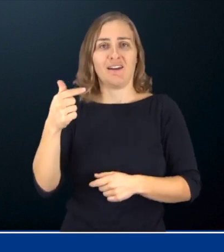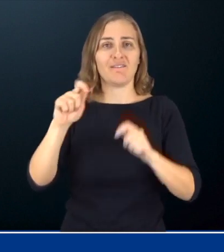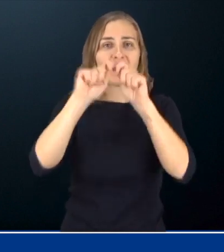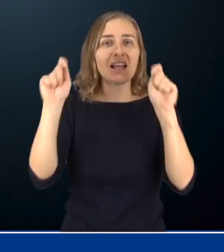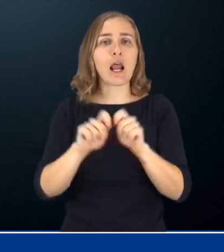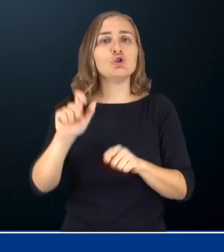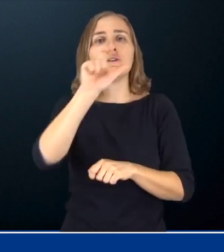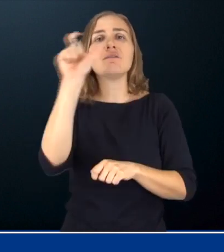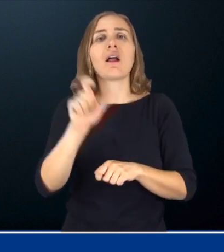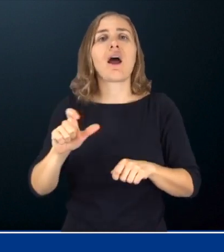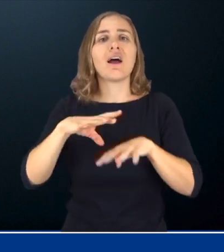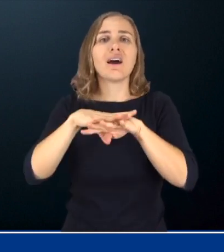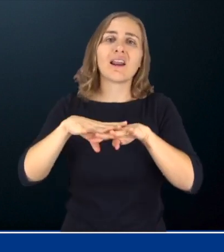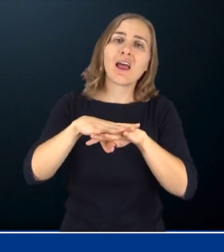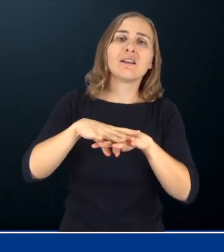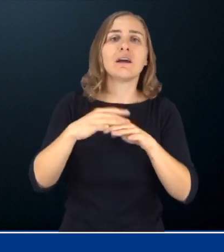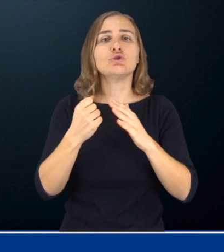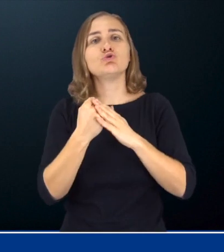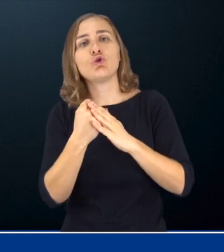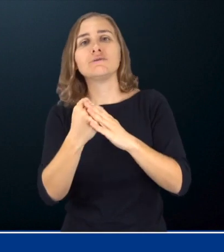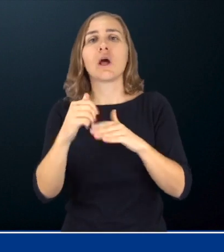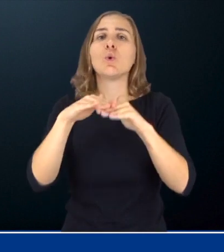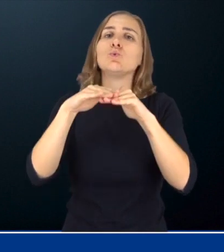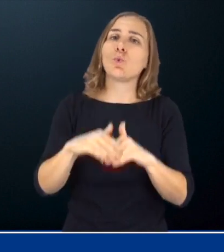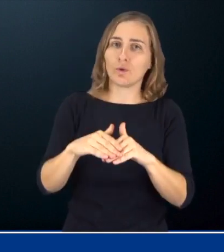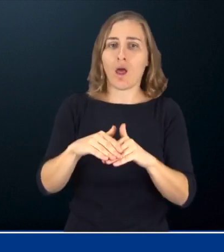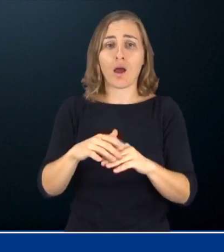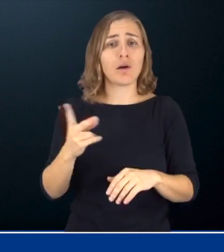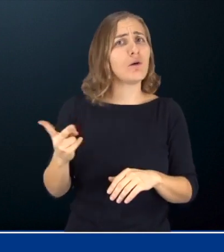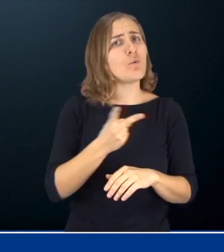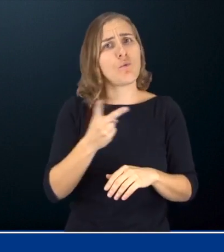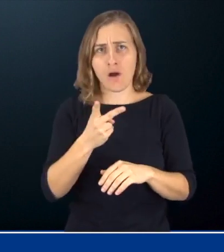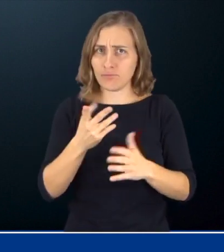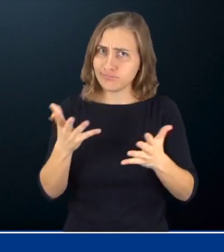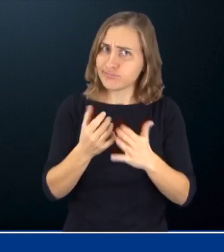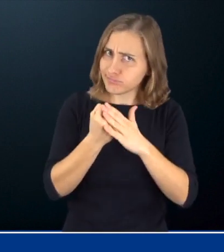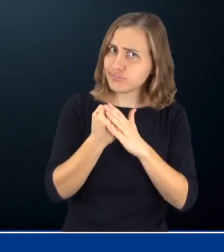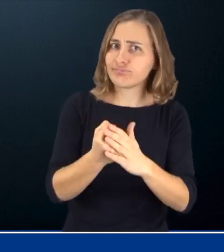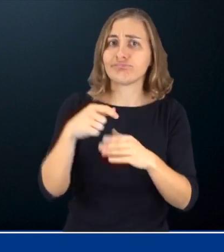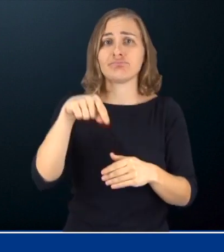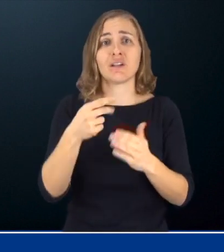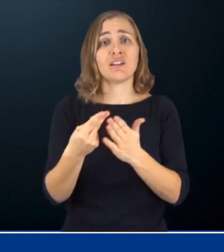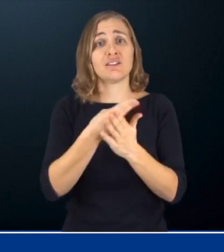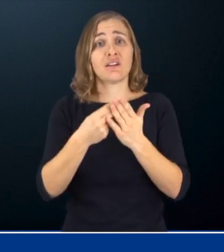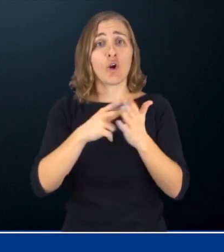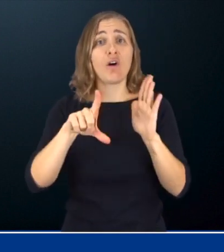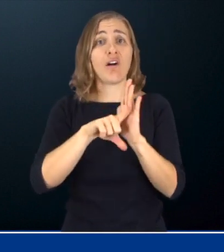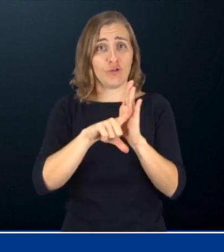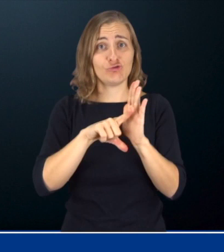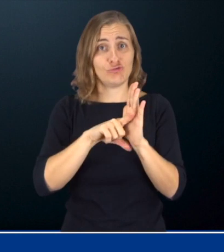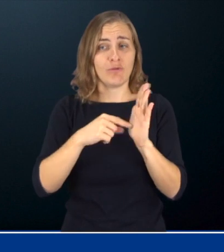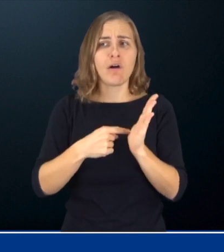Federazione Italiana a Rete Sostegno e Tutela, sono state le promotrici del disegno di legge. La prima firmataria è l'On.